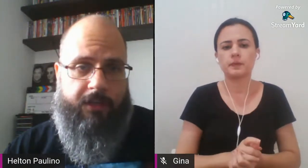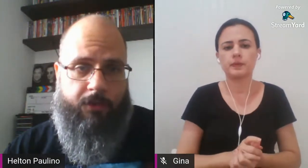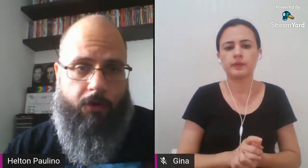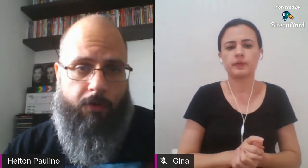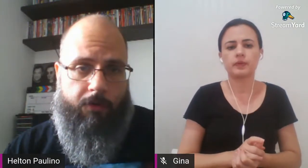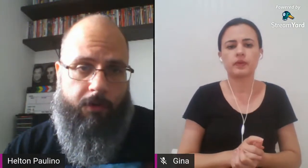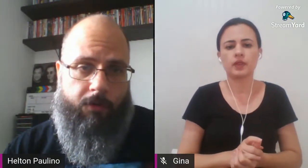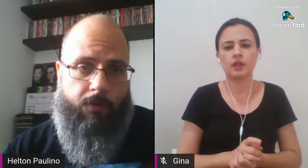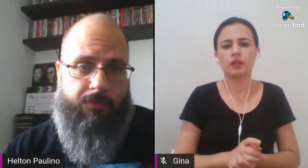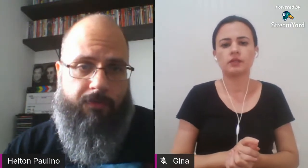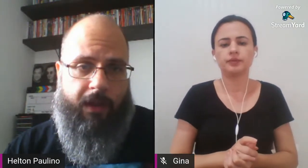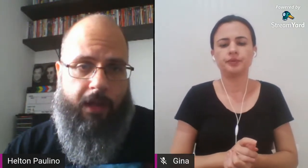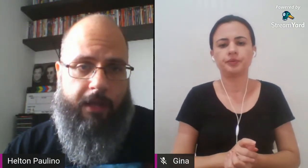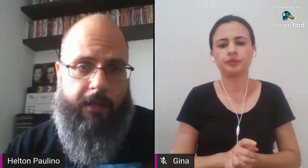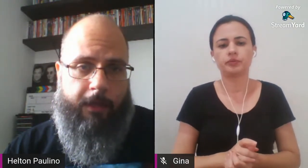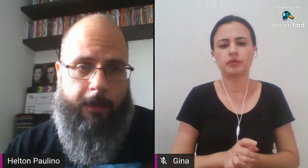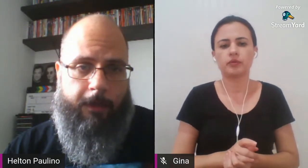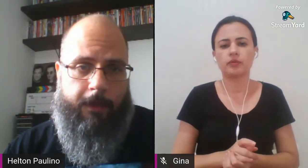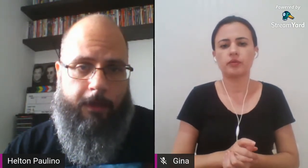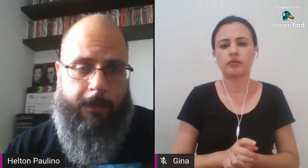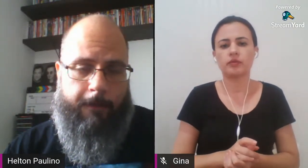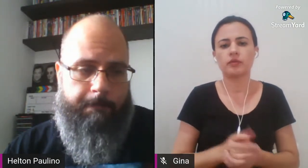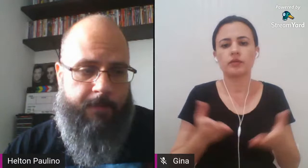quando a gente ouve falar